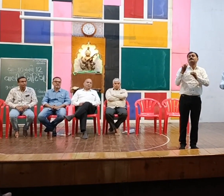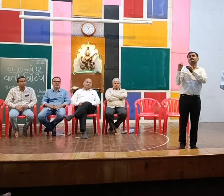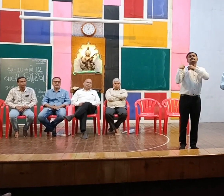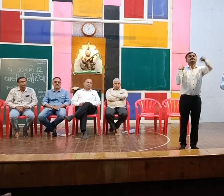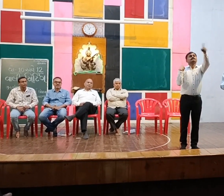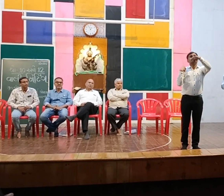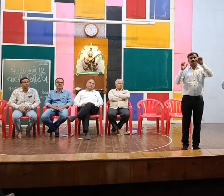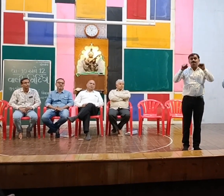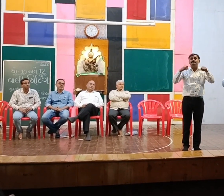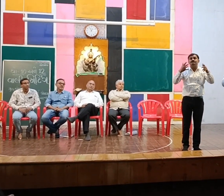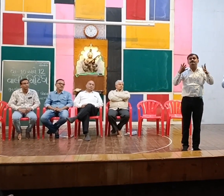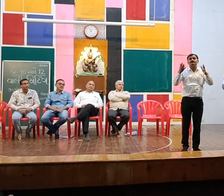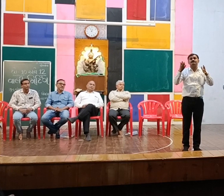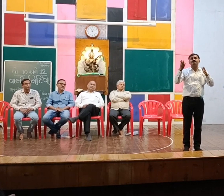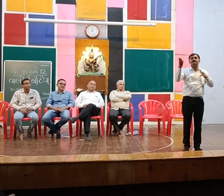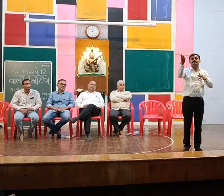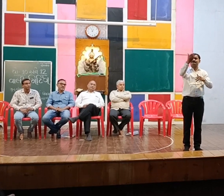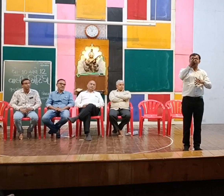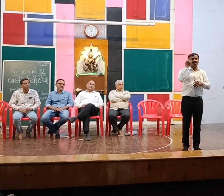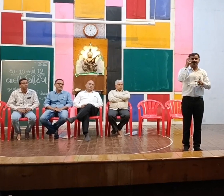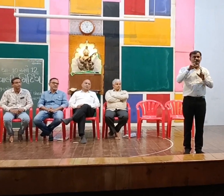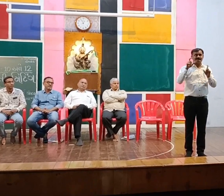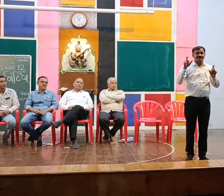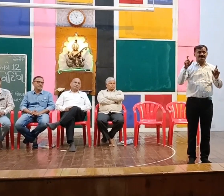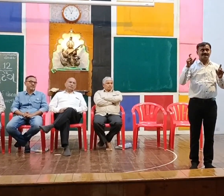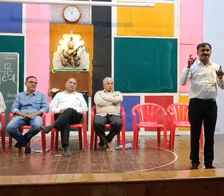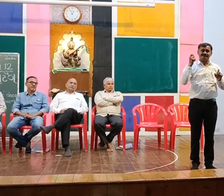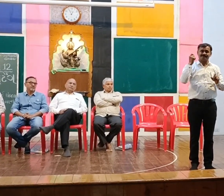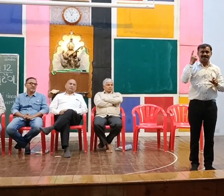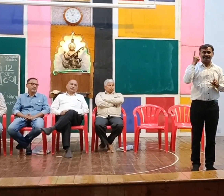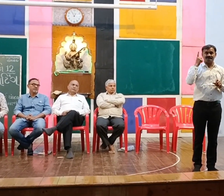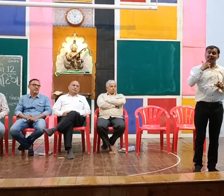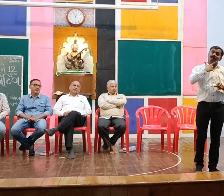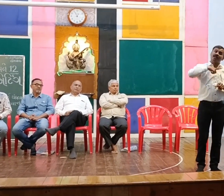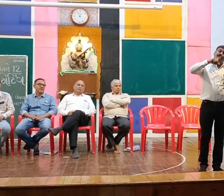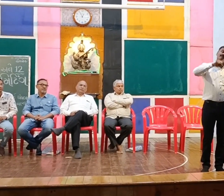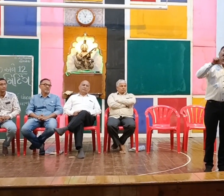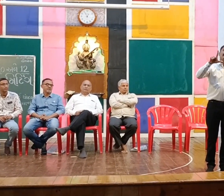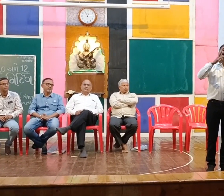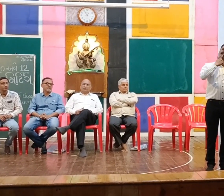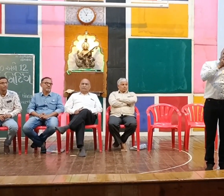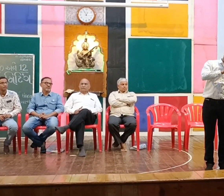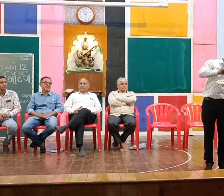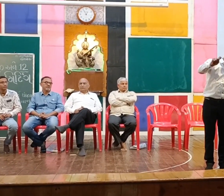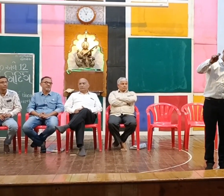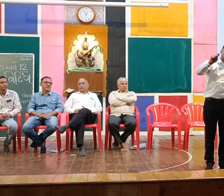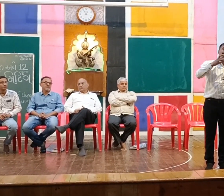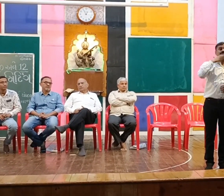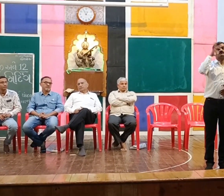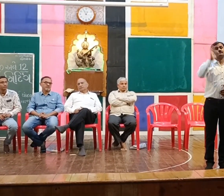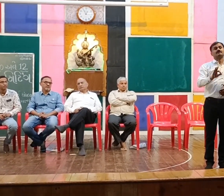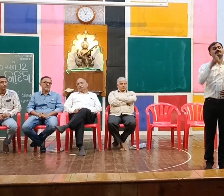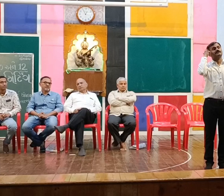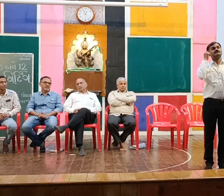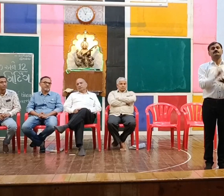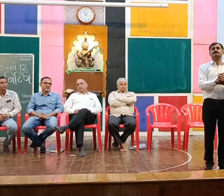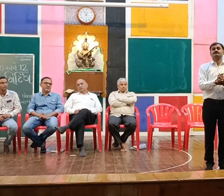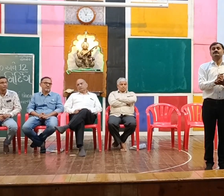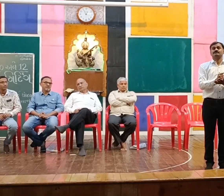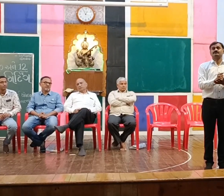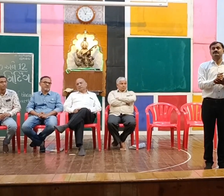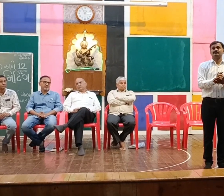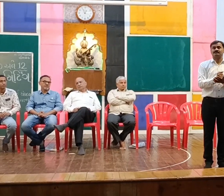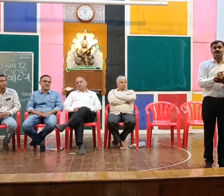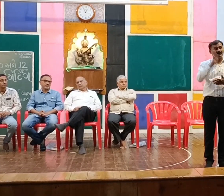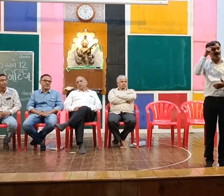સાચવવાના આ કેએલના વિદ્યાર્થી હોય એ સત્યનિષ્ઠ હોય એ પ્રમાણિક હોય આ